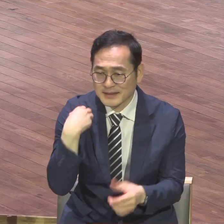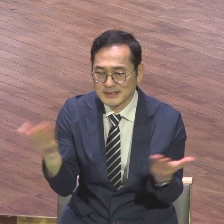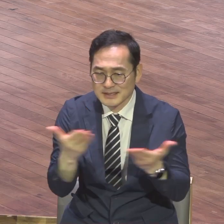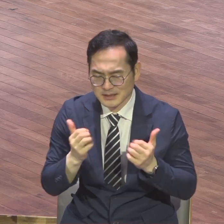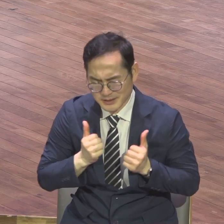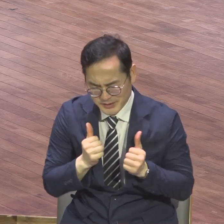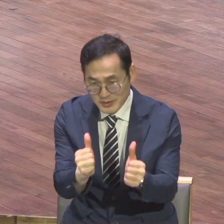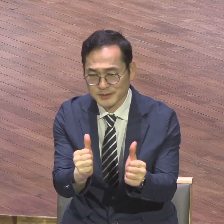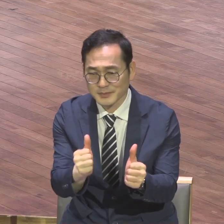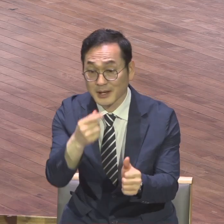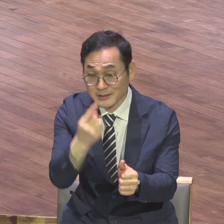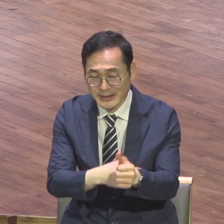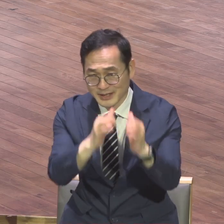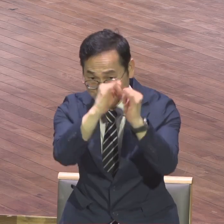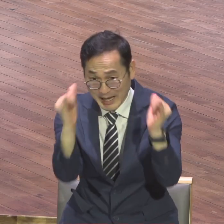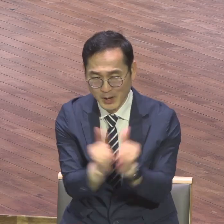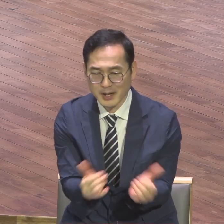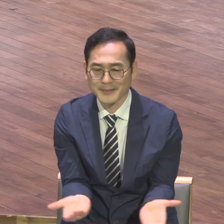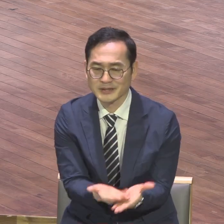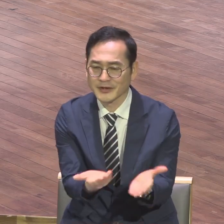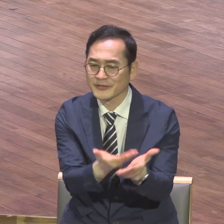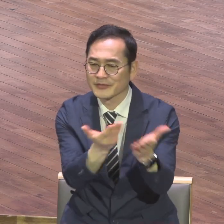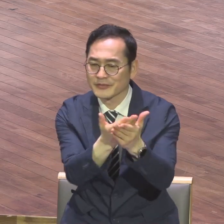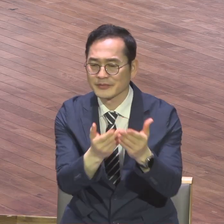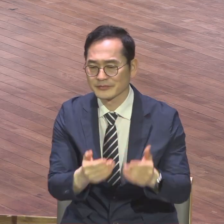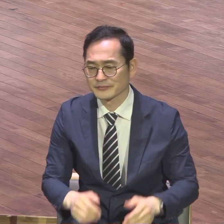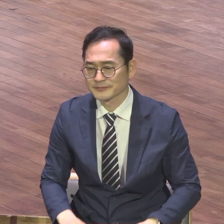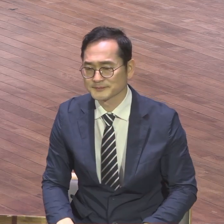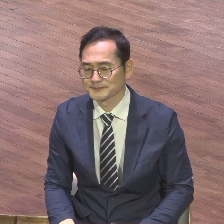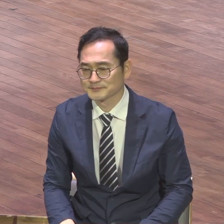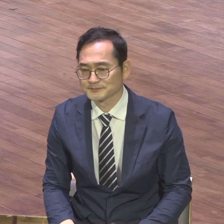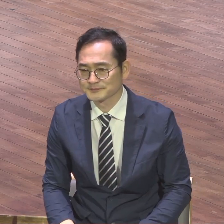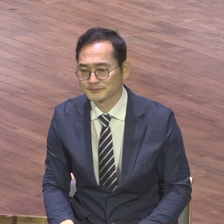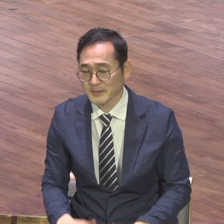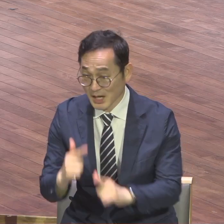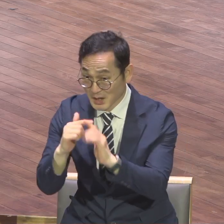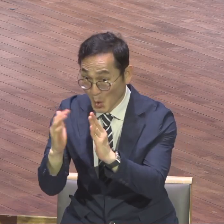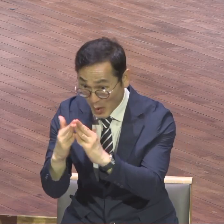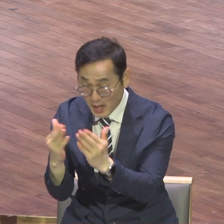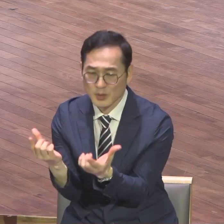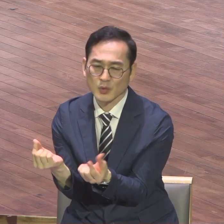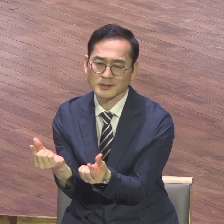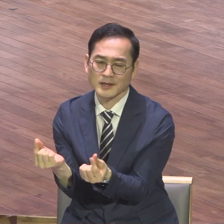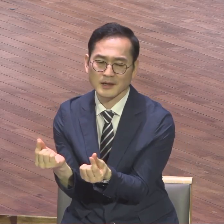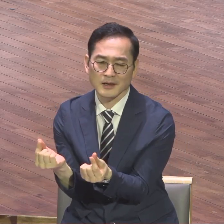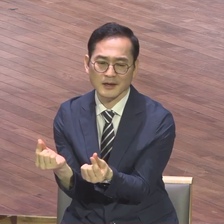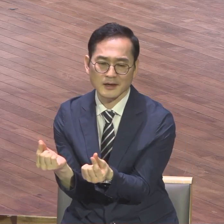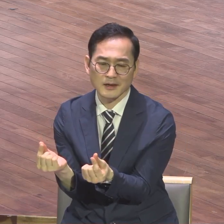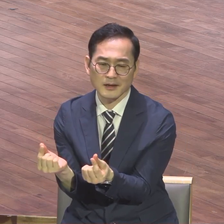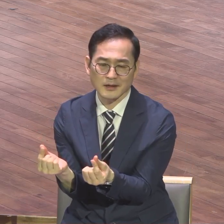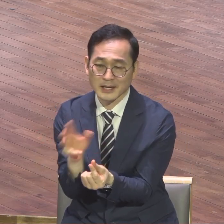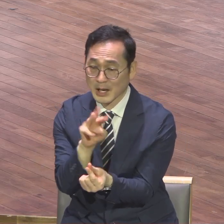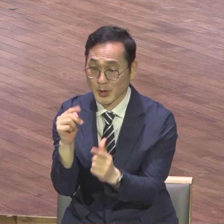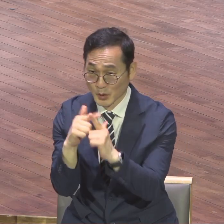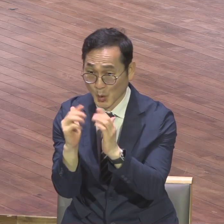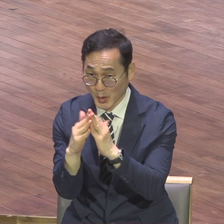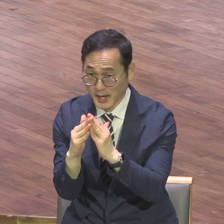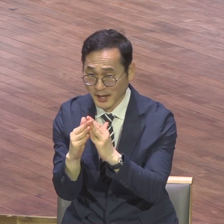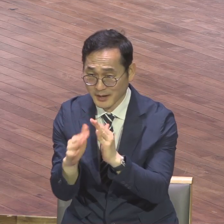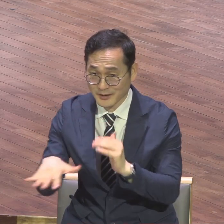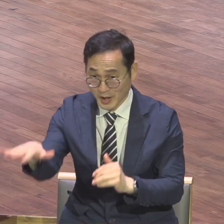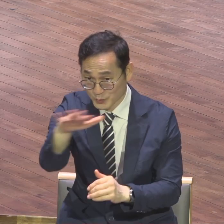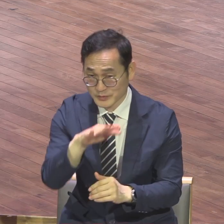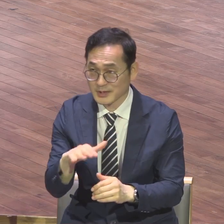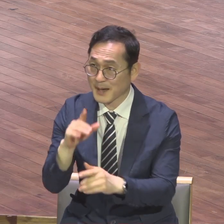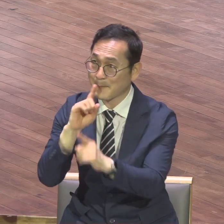안정이 되고 그 사회는 발전되고 성장하지요. 교회도 마찬가지예요. 영계 모든 성도들 강단의